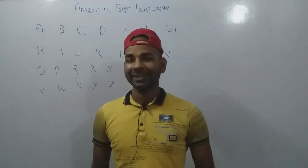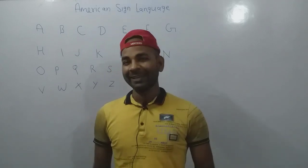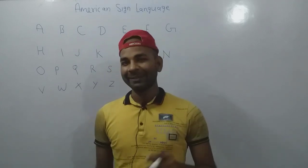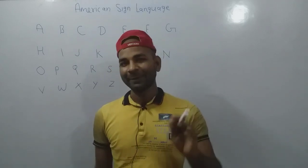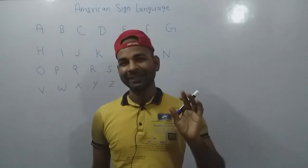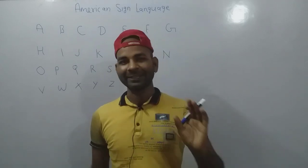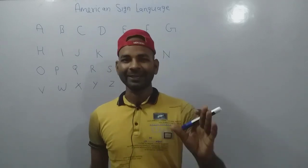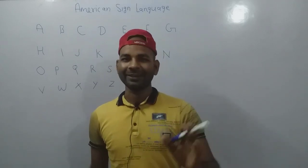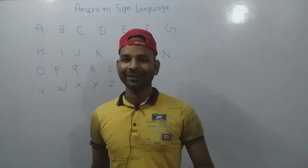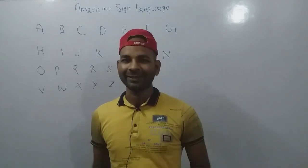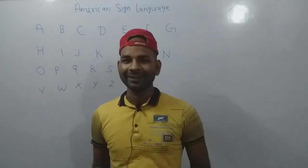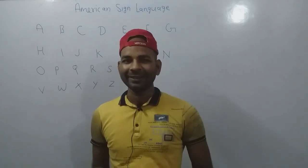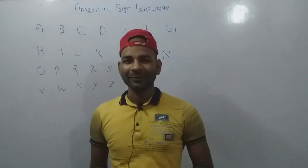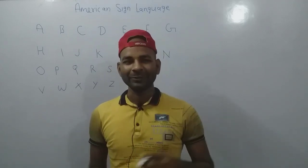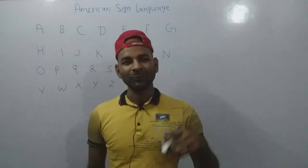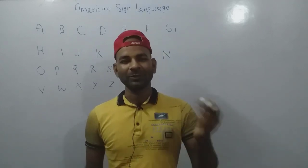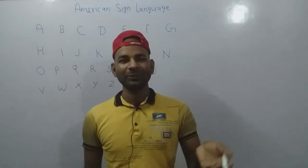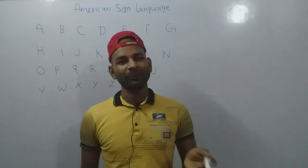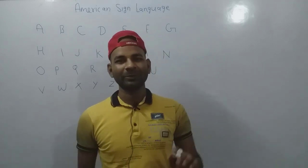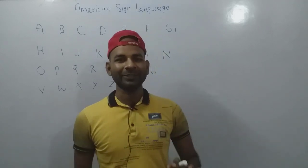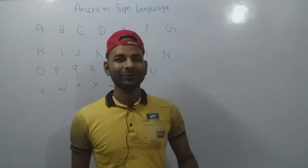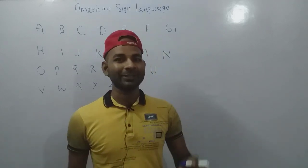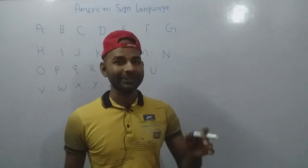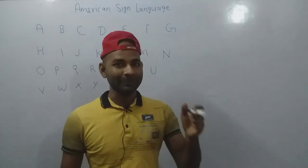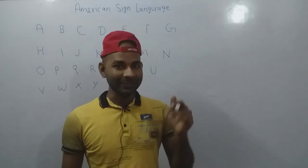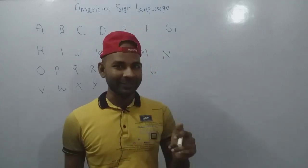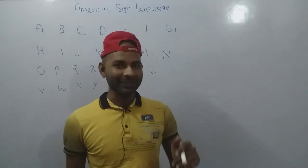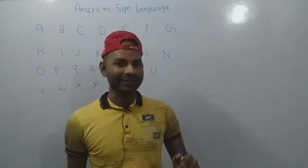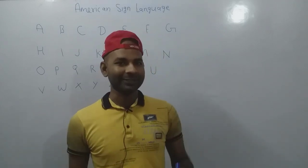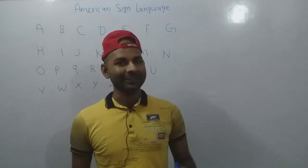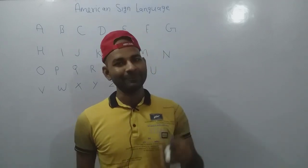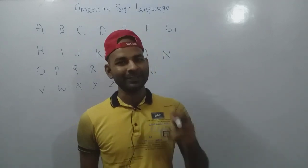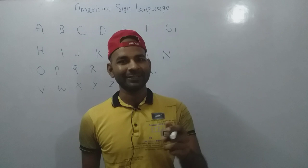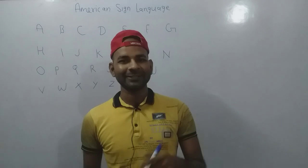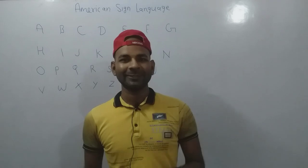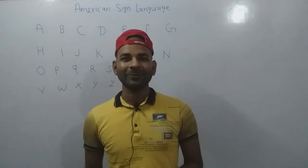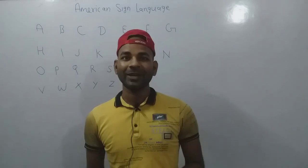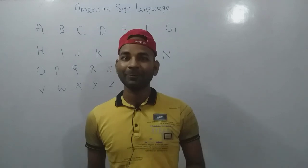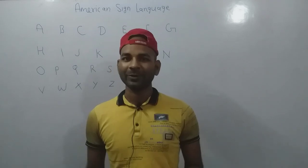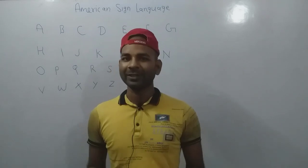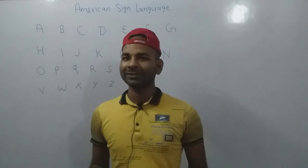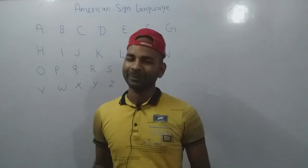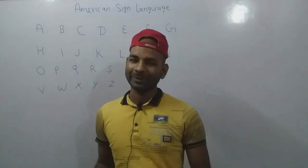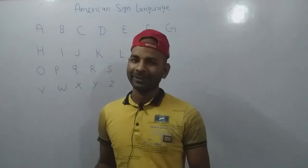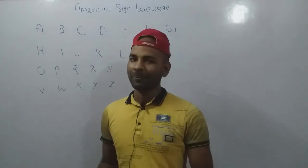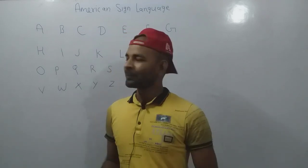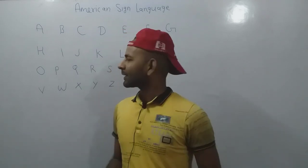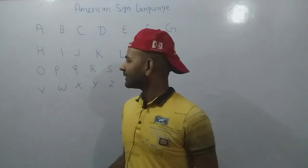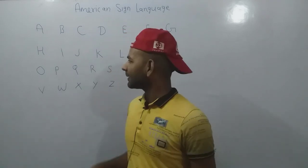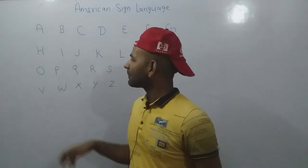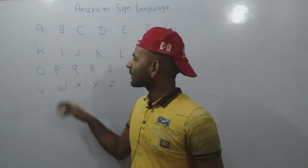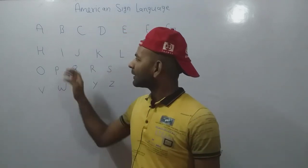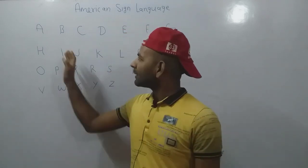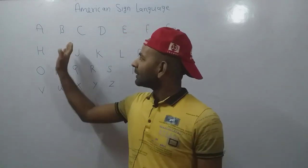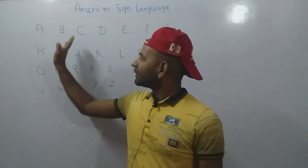कि मैंने क्या कहा है। वैसे दूसरी वीडियो में बता दूंगा कि ये मैंने क्या कहा था, लेकिन मैं देखना चाहता हूँ कि आपको कहाँ तक समझ में आया, ठीक है।